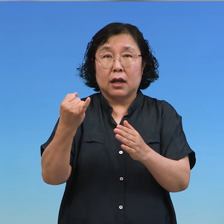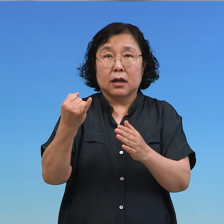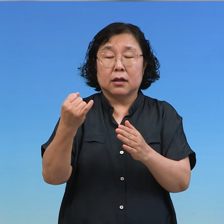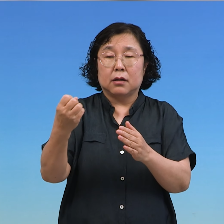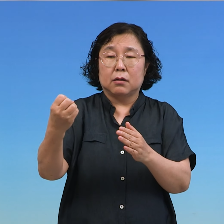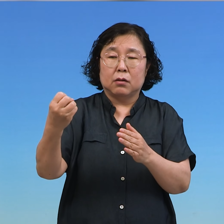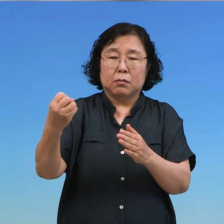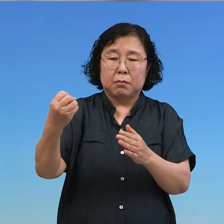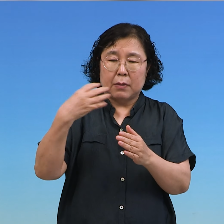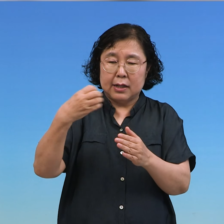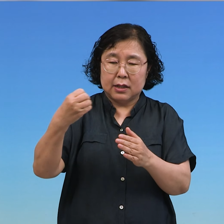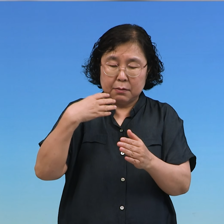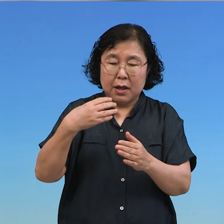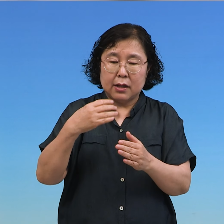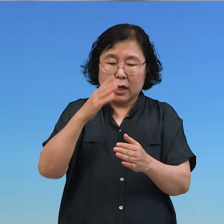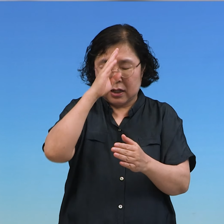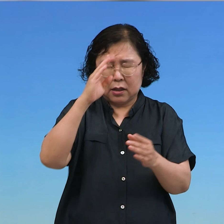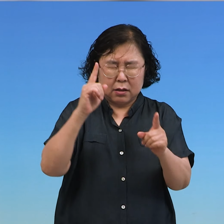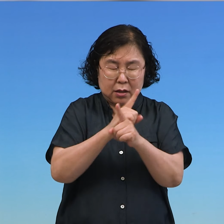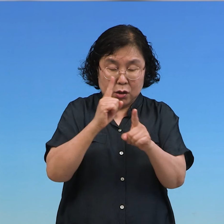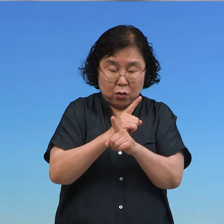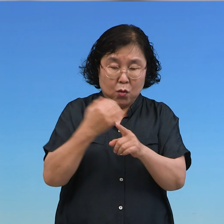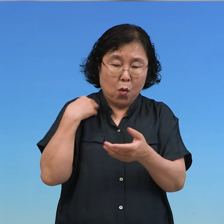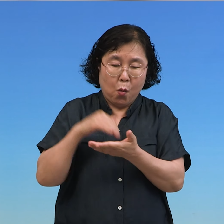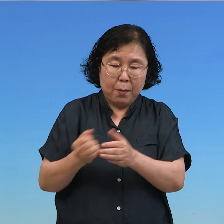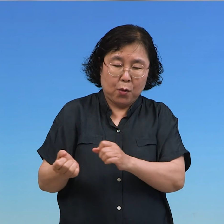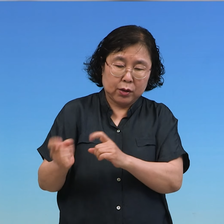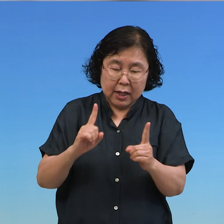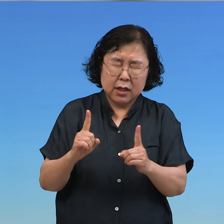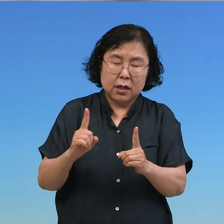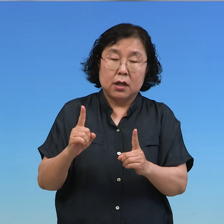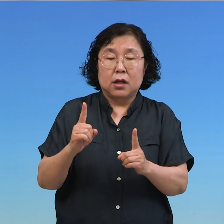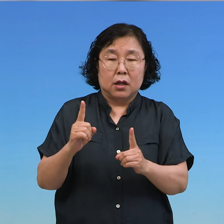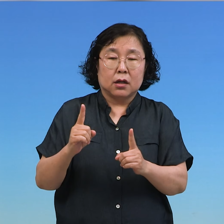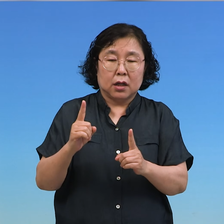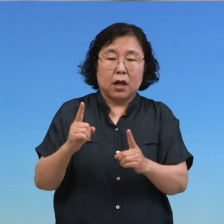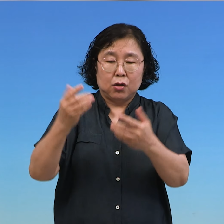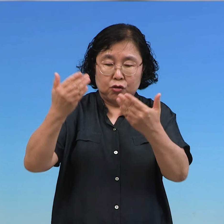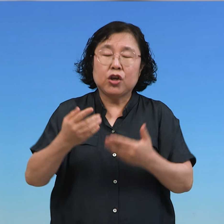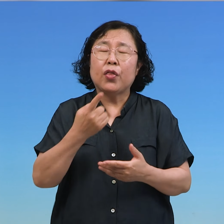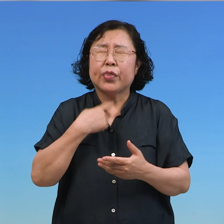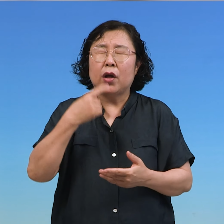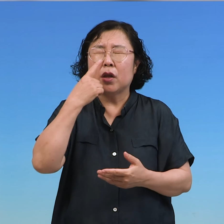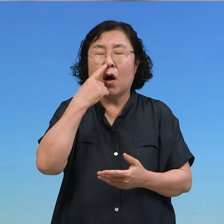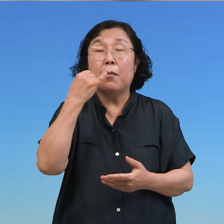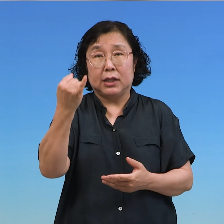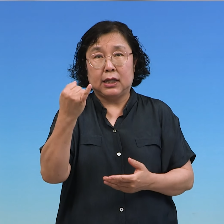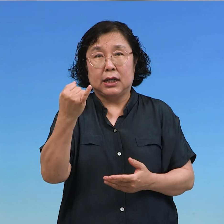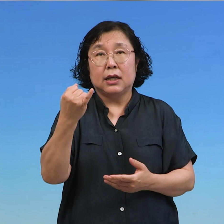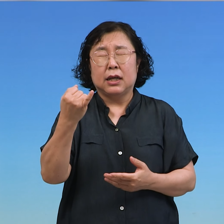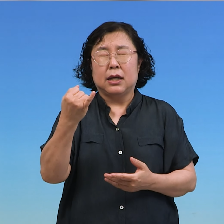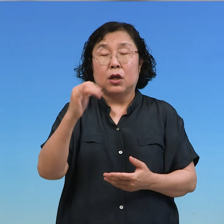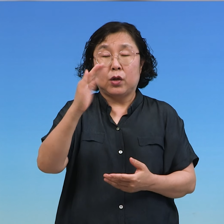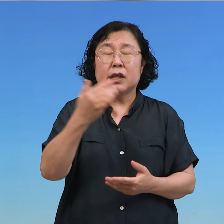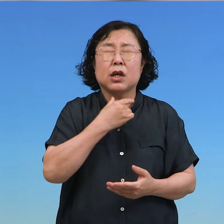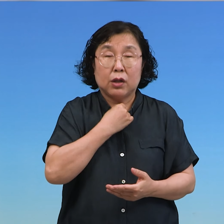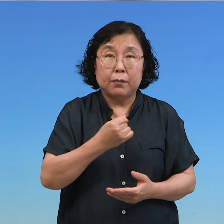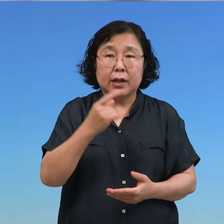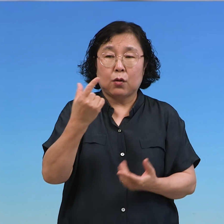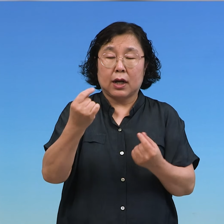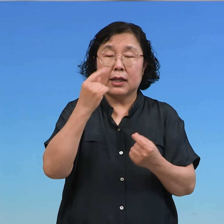말씀에 치료의 능력이 나타나 회복이 되더라고요 그런 어머니들 되시기 바랍니다 그런 아버지들 되시기 바랍니다